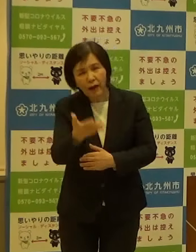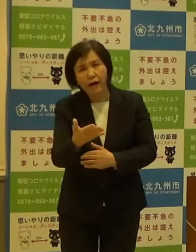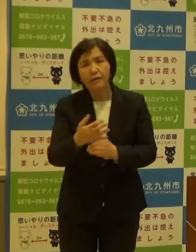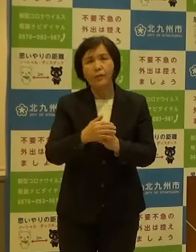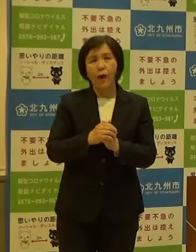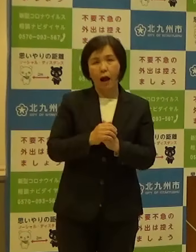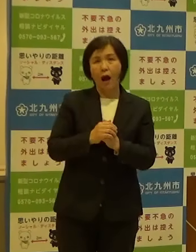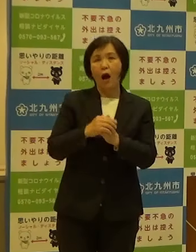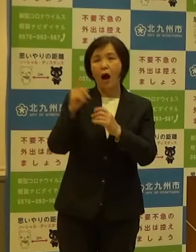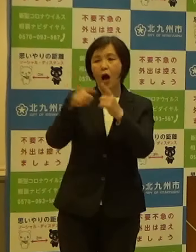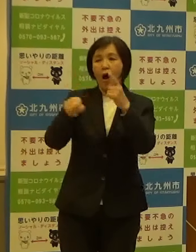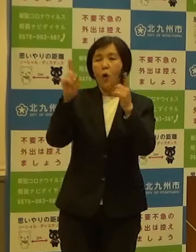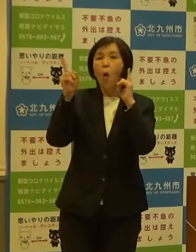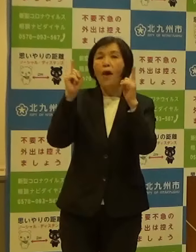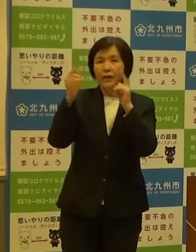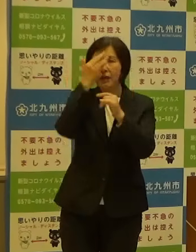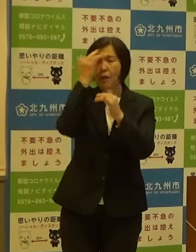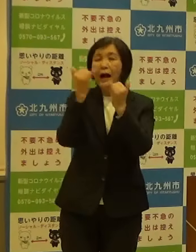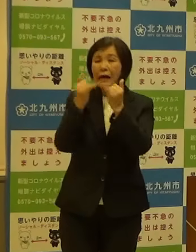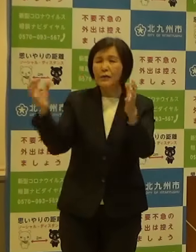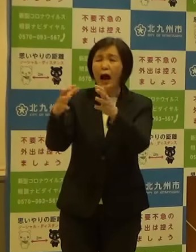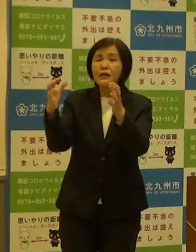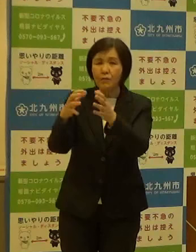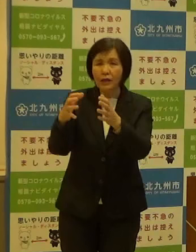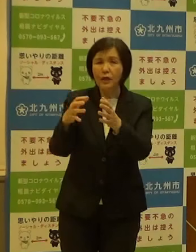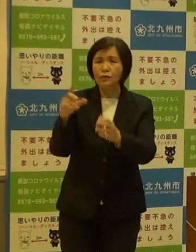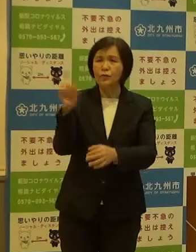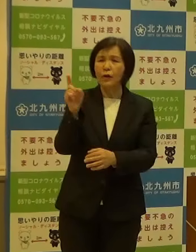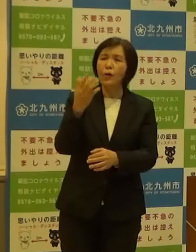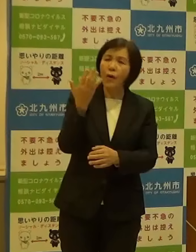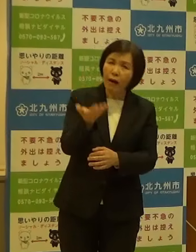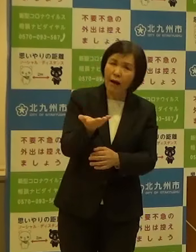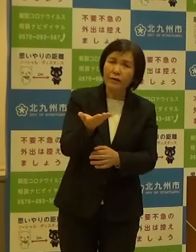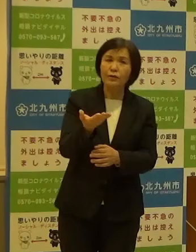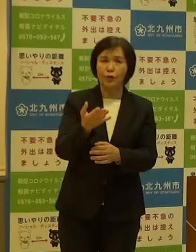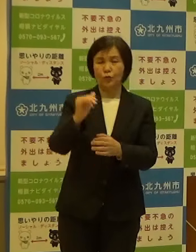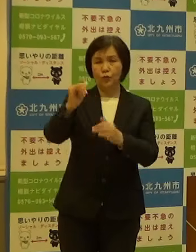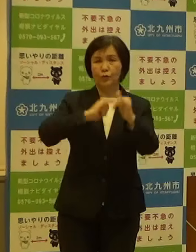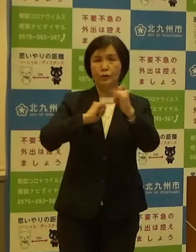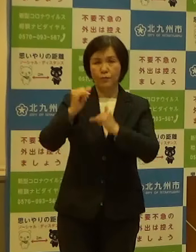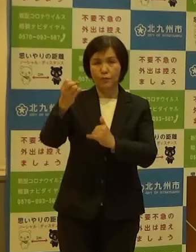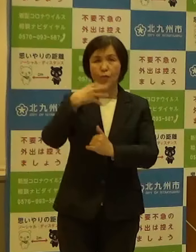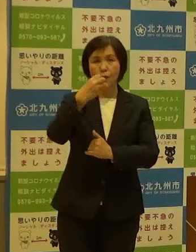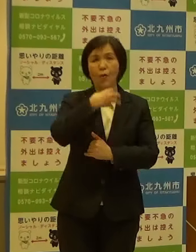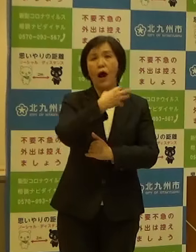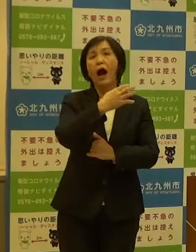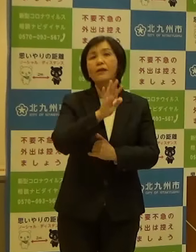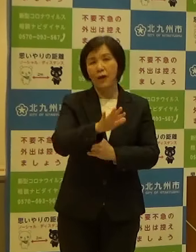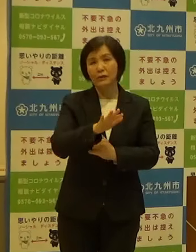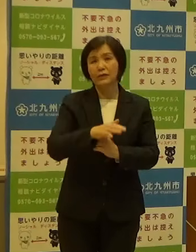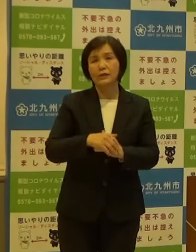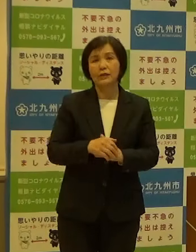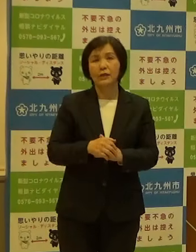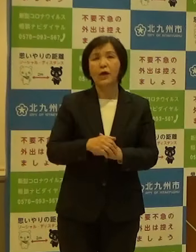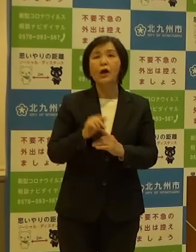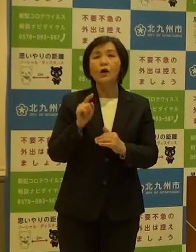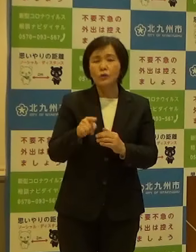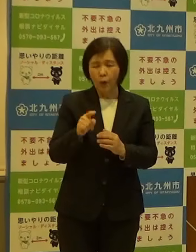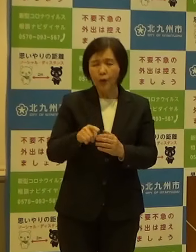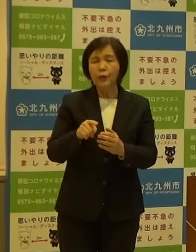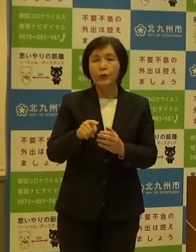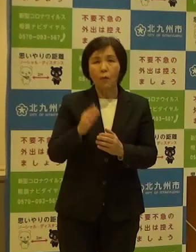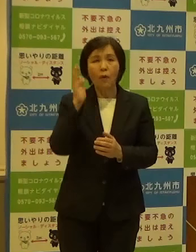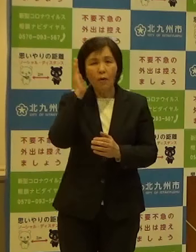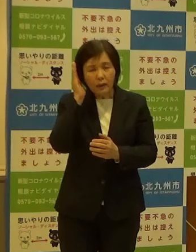公園に若者がいっぱい集まったらどうなっているのか、そういう声も届きますので、そういうのを丁寧に拾いながらですね見回りも含め